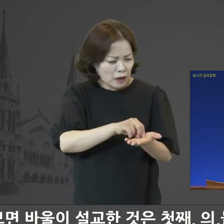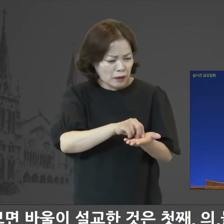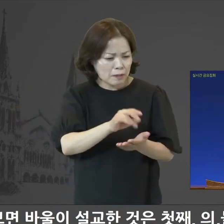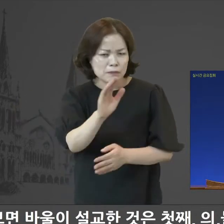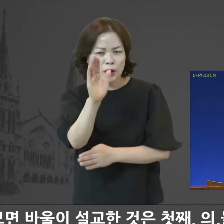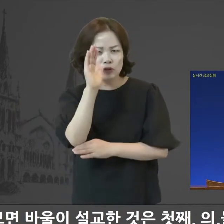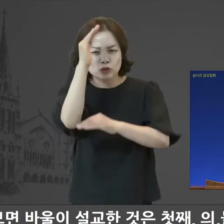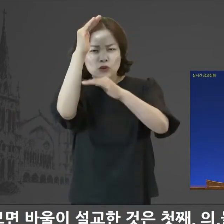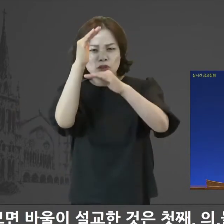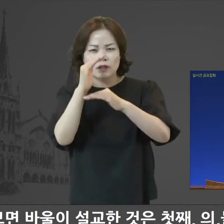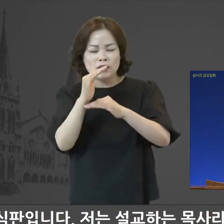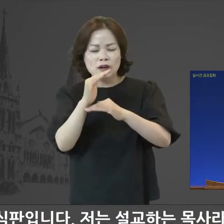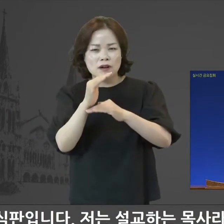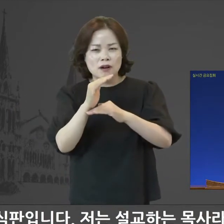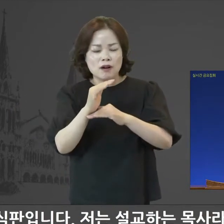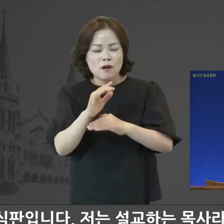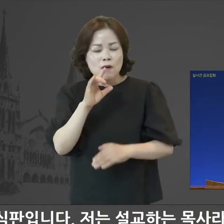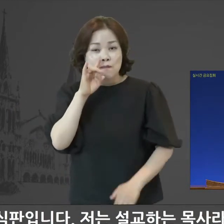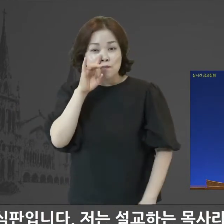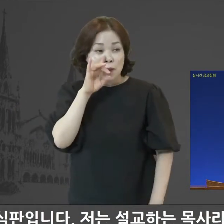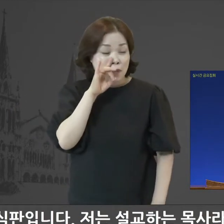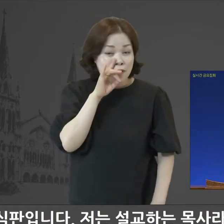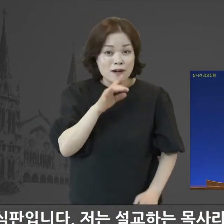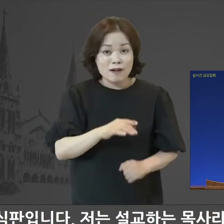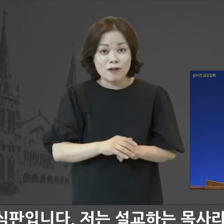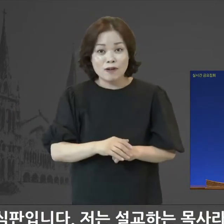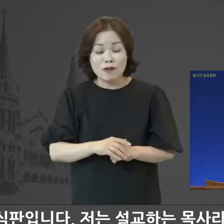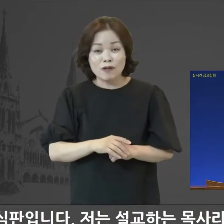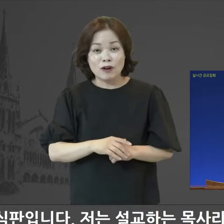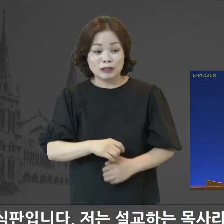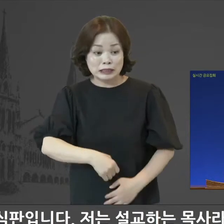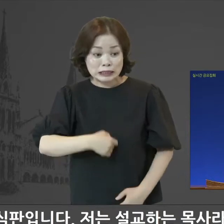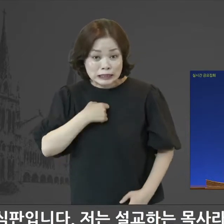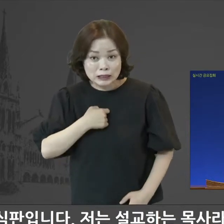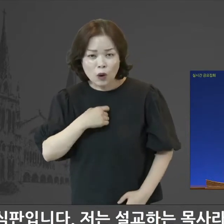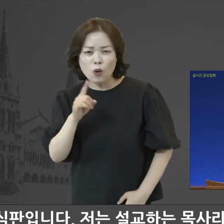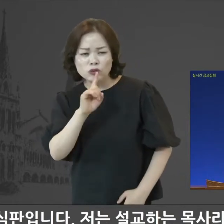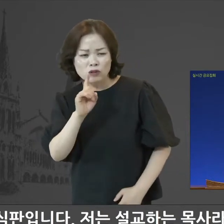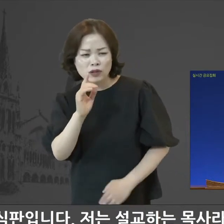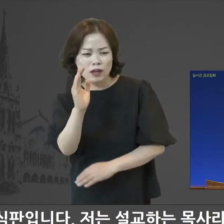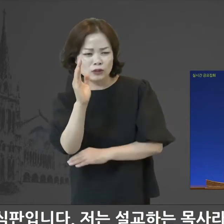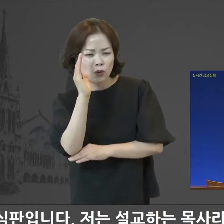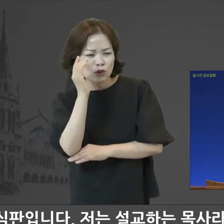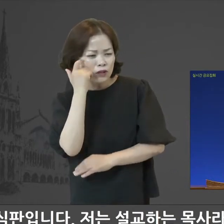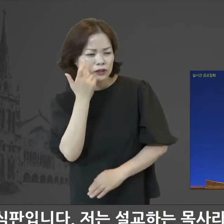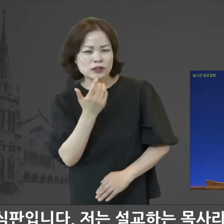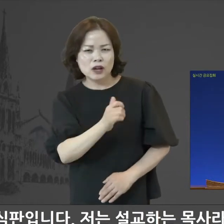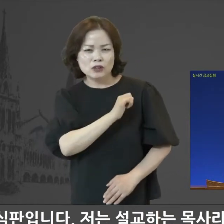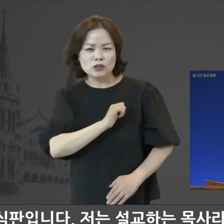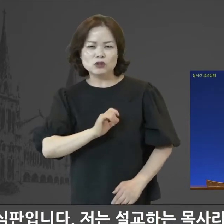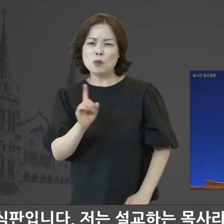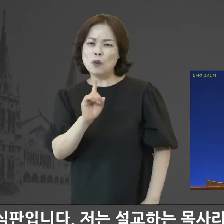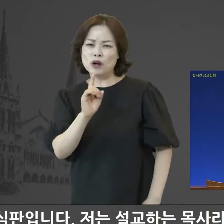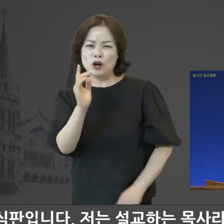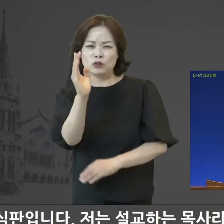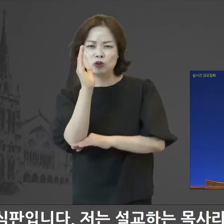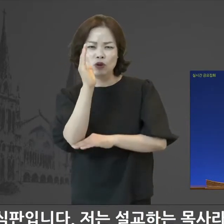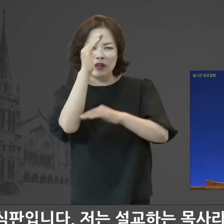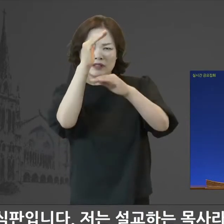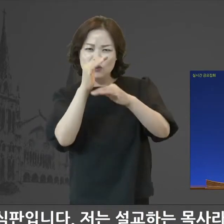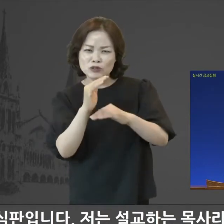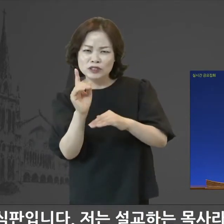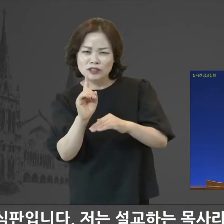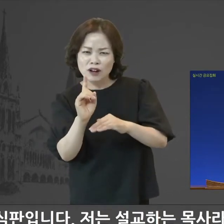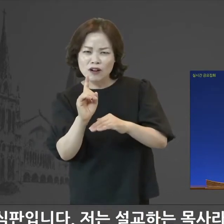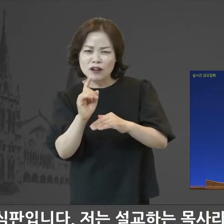어떻게 설교했을지 무지 궁금합니다. 의에 대해서 바울이 도대체 어떻게 설교했을지, 절제에 대해서 뭐라고 설교했을지,